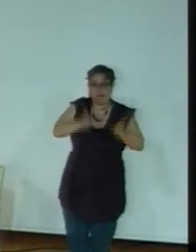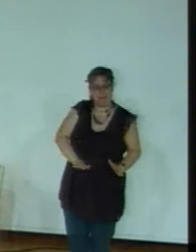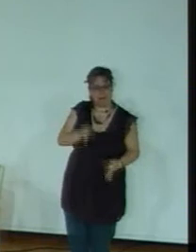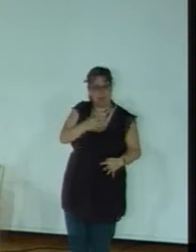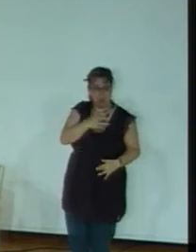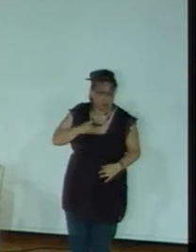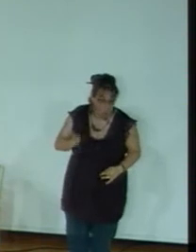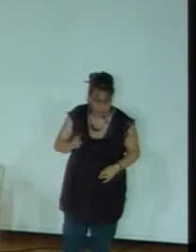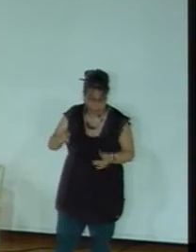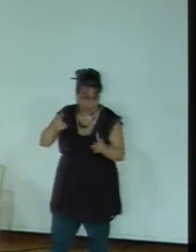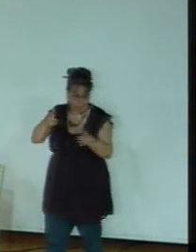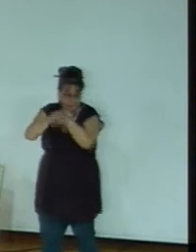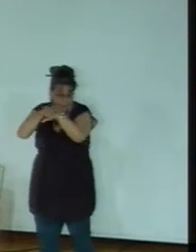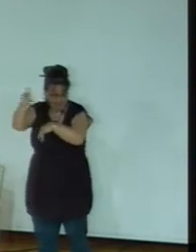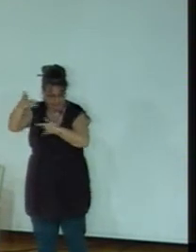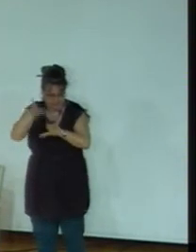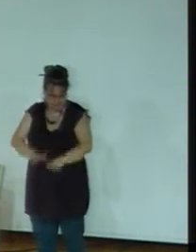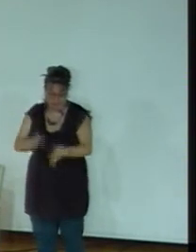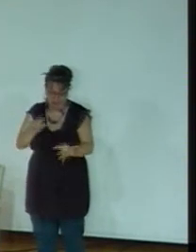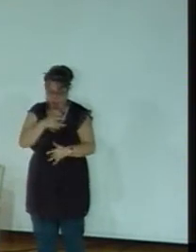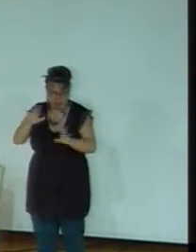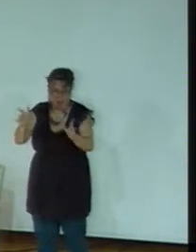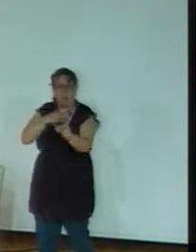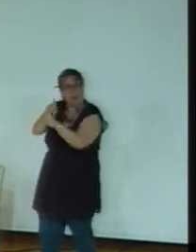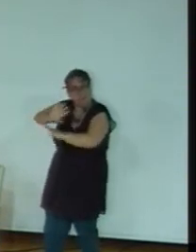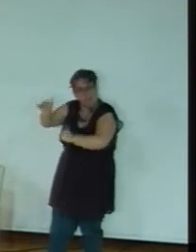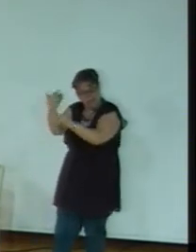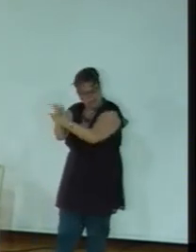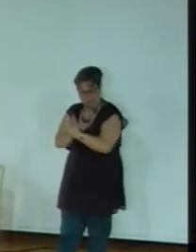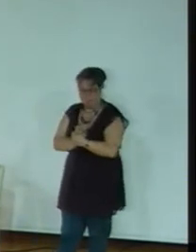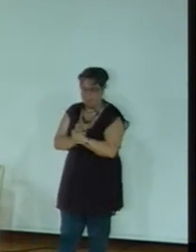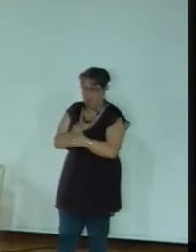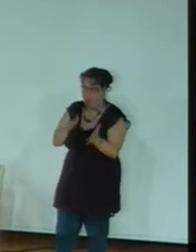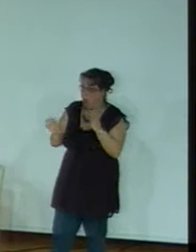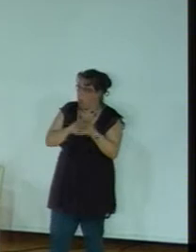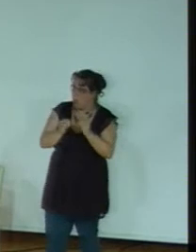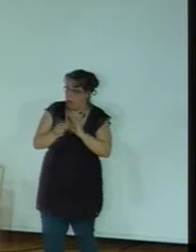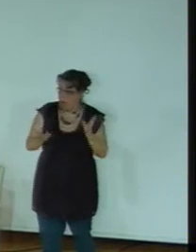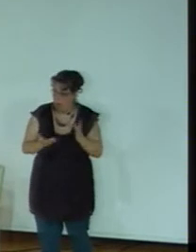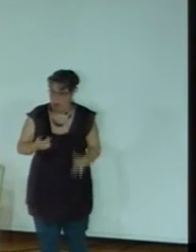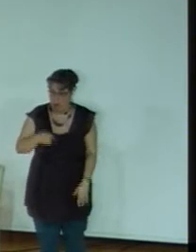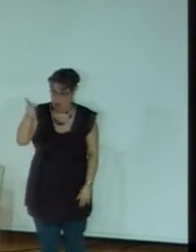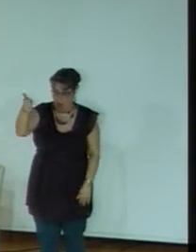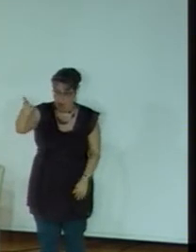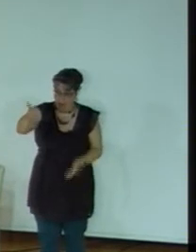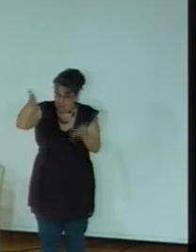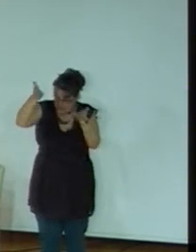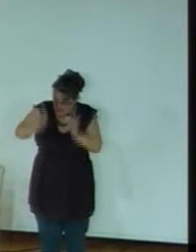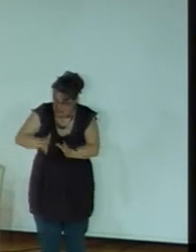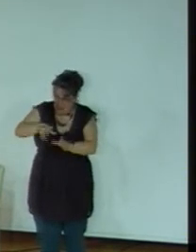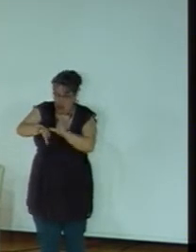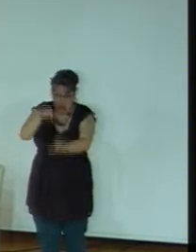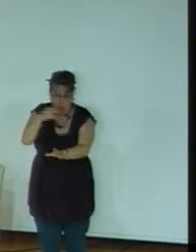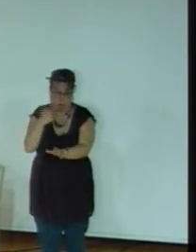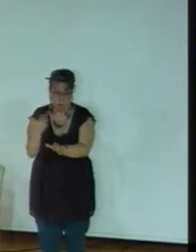je n'ai pas de reproche à leur faire là-dessus. Par contre, je ne pense pas que le problème vienne de leur ignorance. Le problème vienne de leur choix. Parce que qu'est-ce qu'on fait quand ils ignorent ? On a